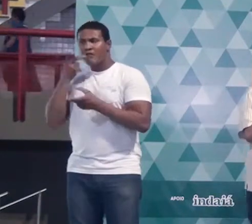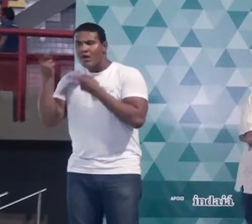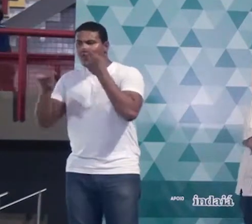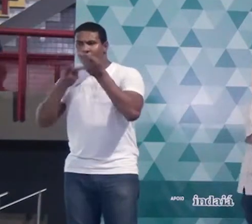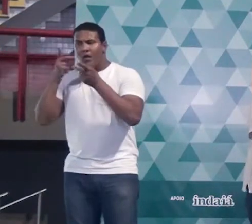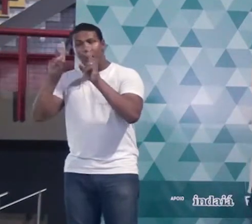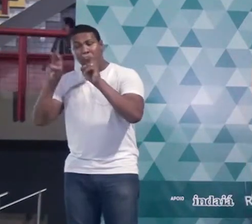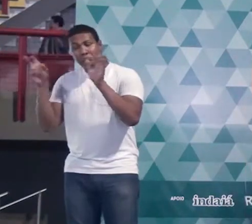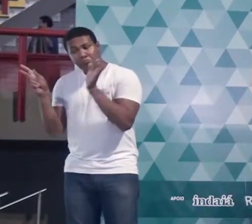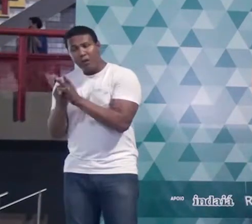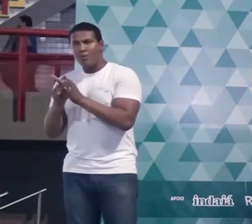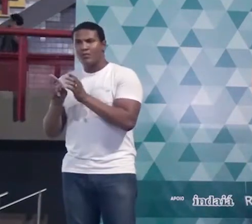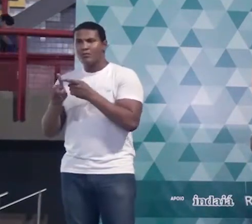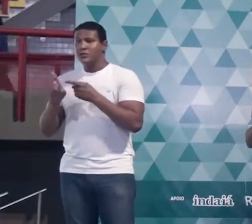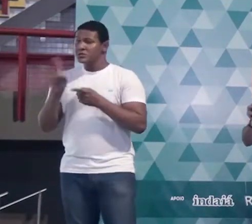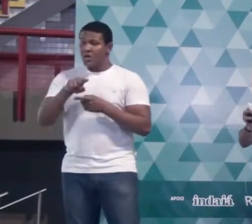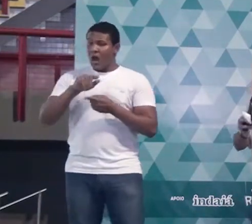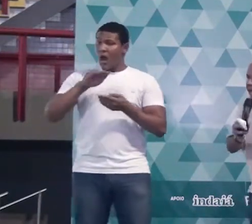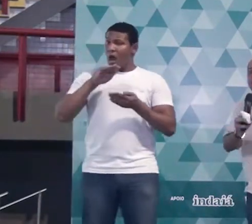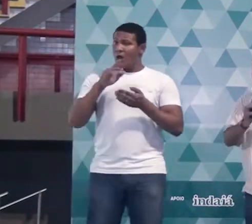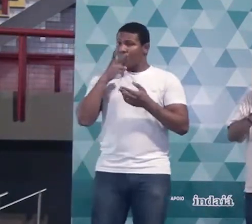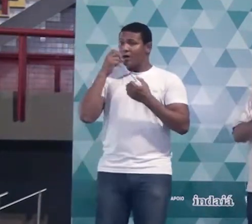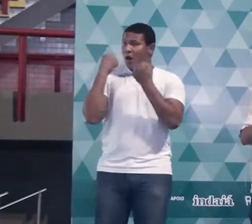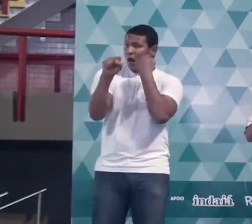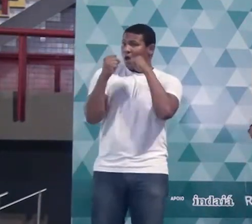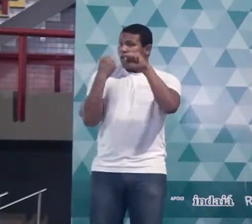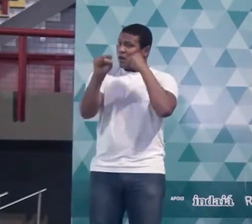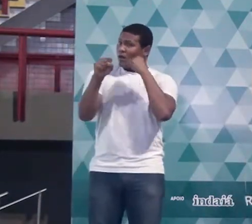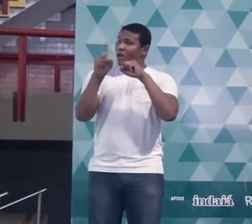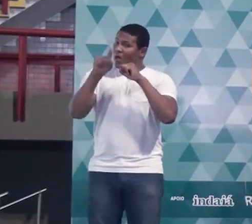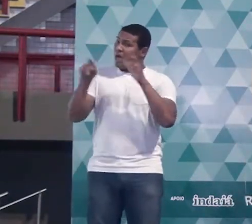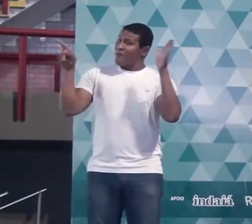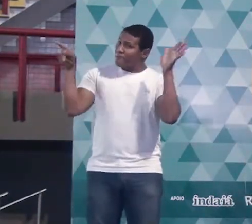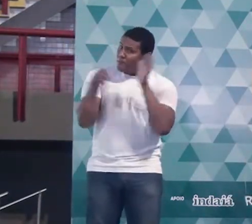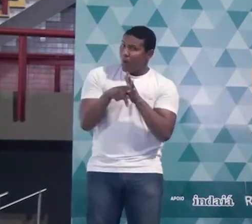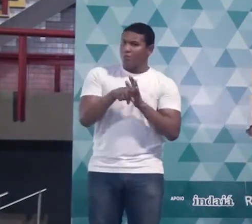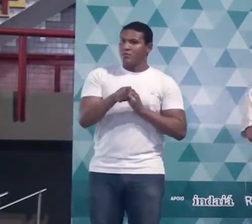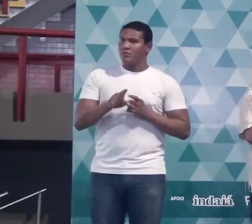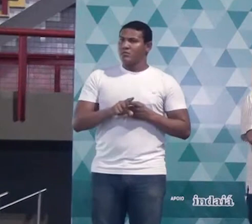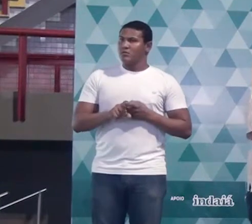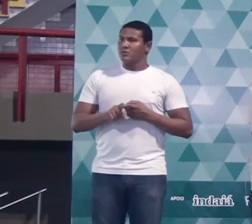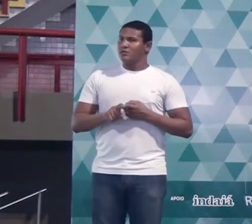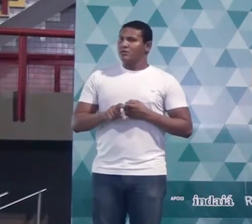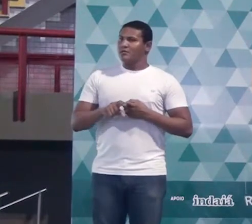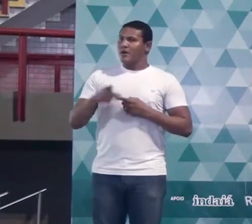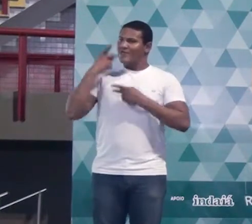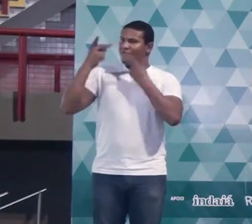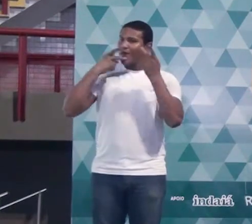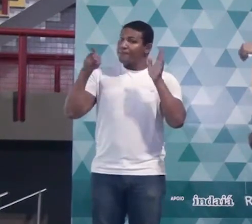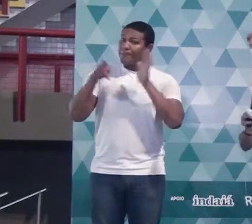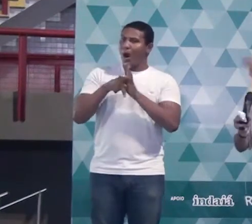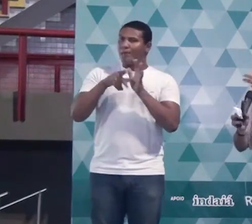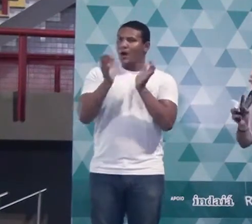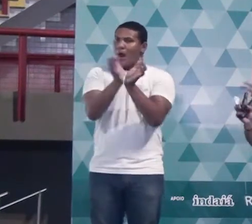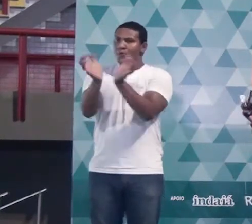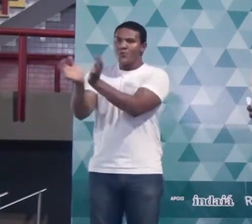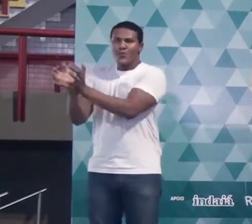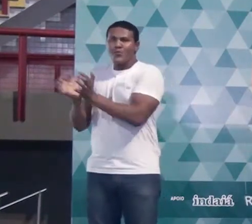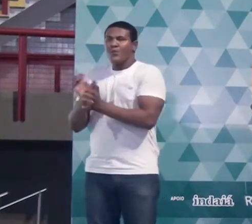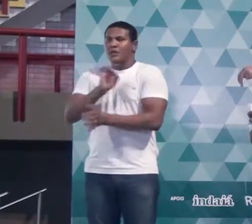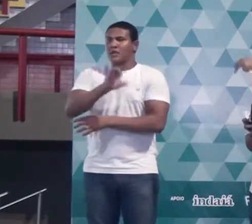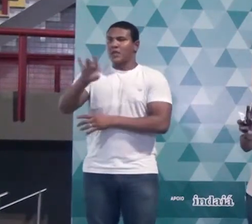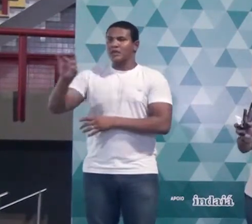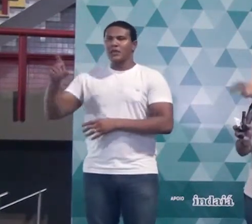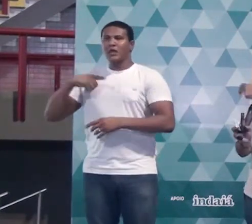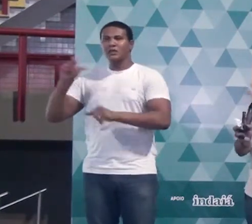Se é do grupo social de quem faz artes marciais, tem um vocabulário próprio desse grupo. Então, dependendo do grupo social, pode ou não